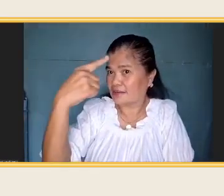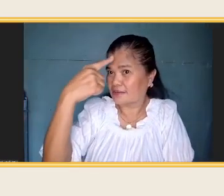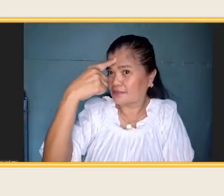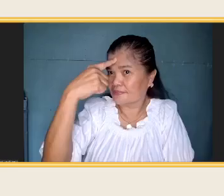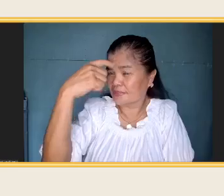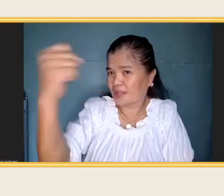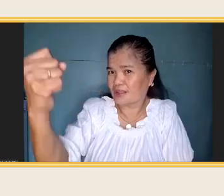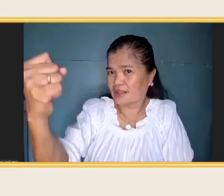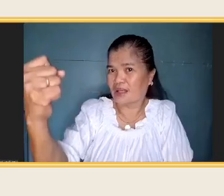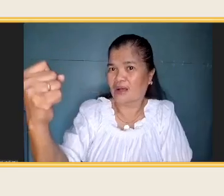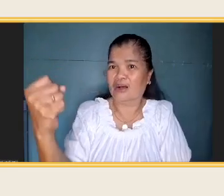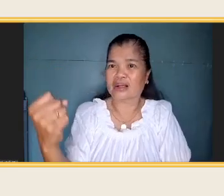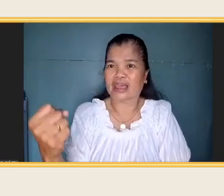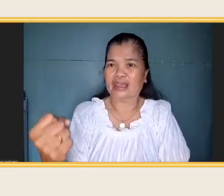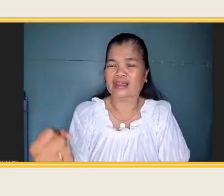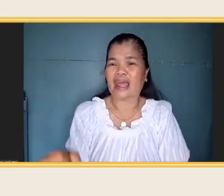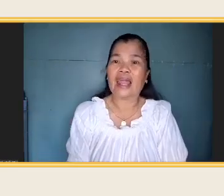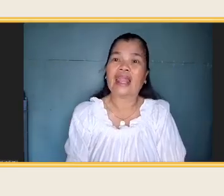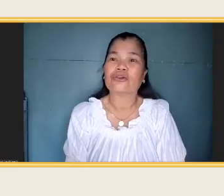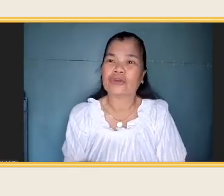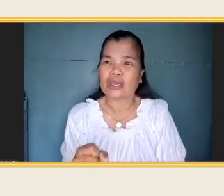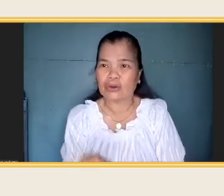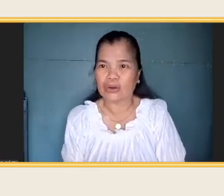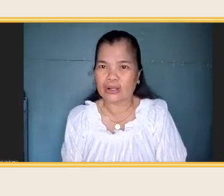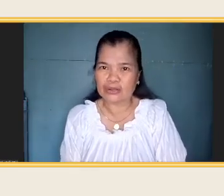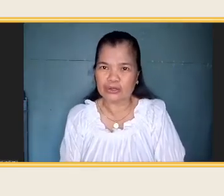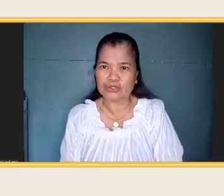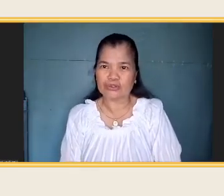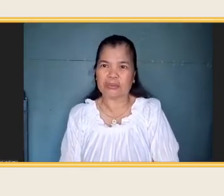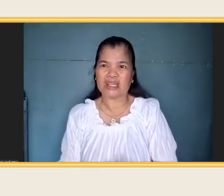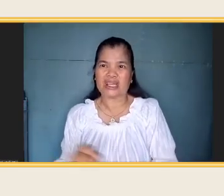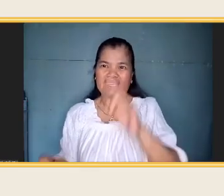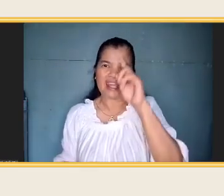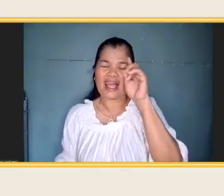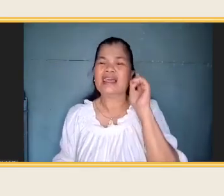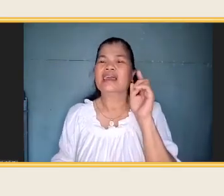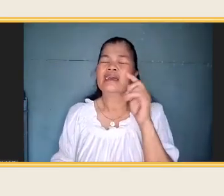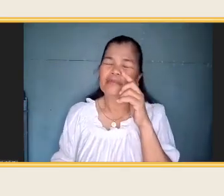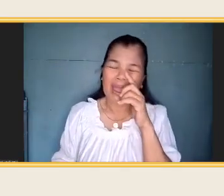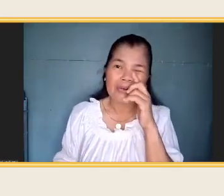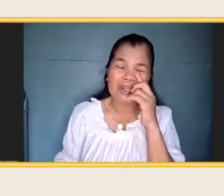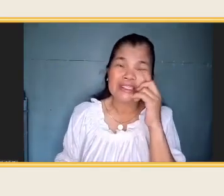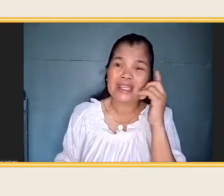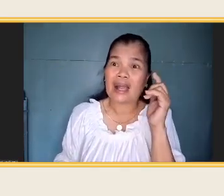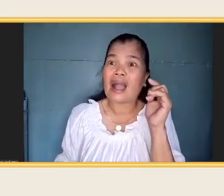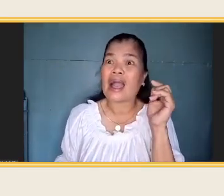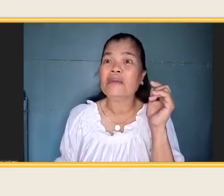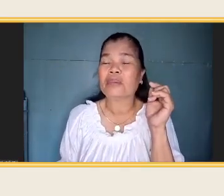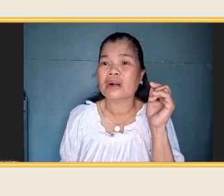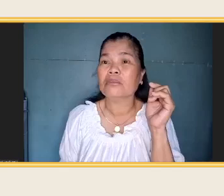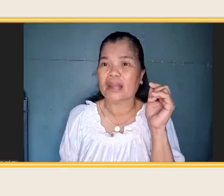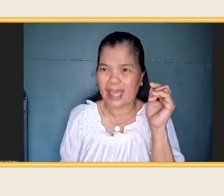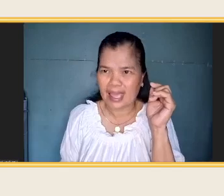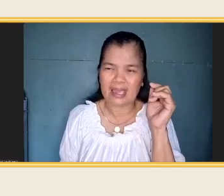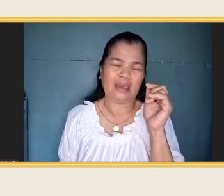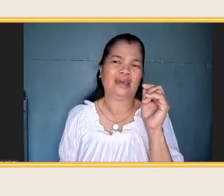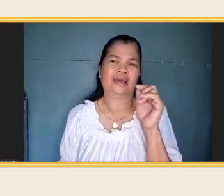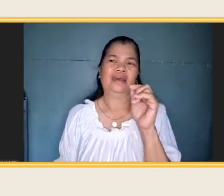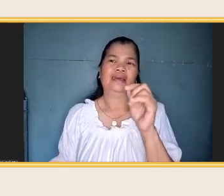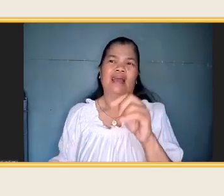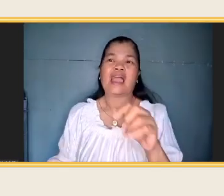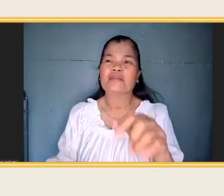memorize. Okay. Naalala ko na yung gusto kong sabihin kanina. Meron din silang